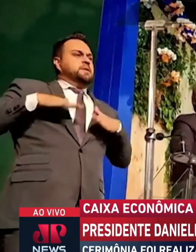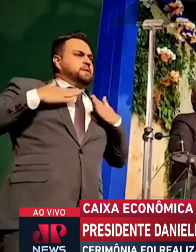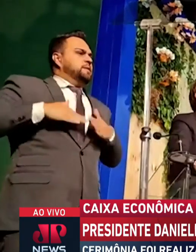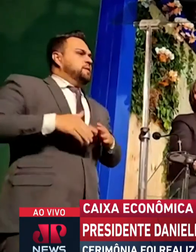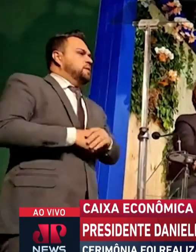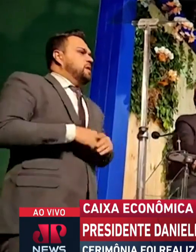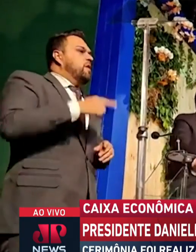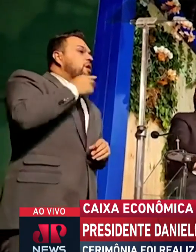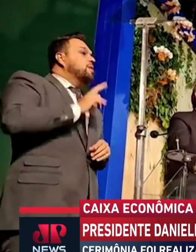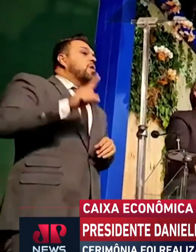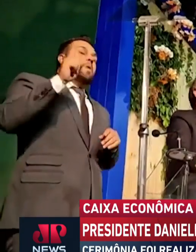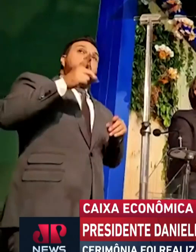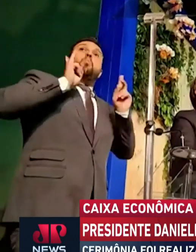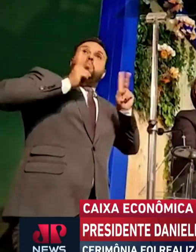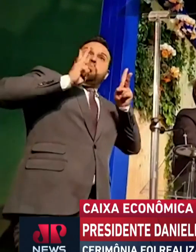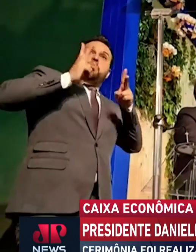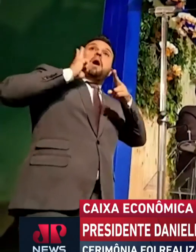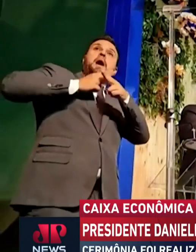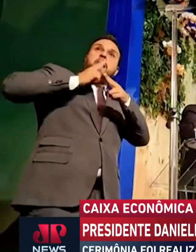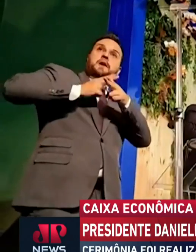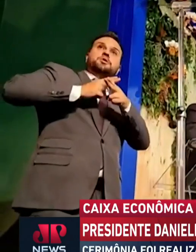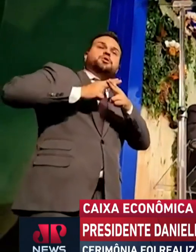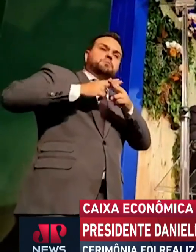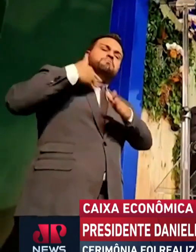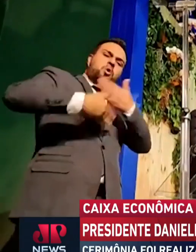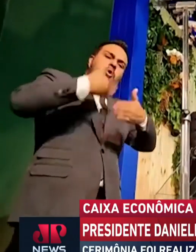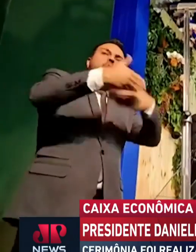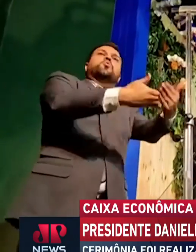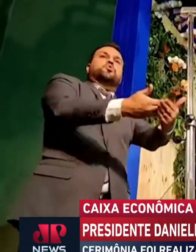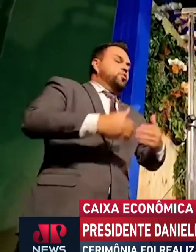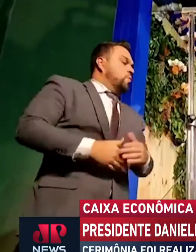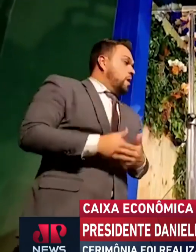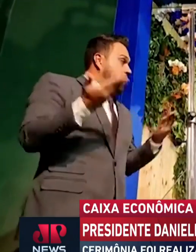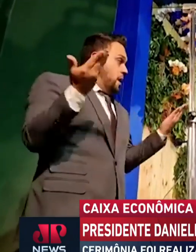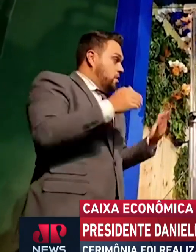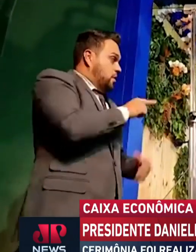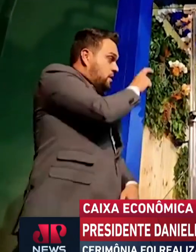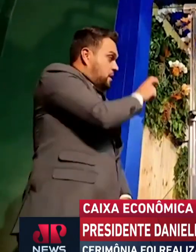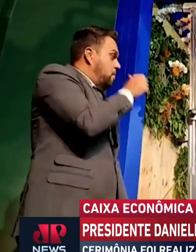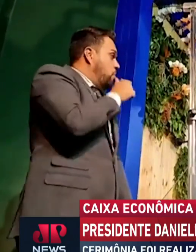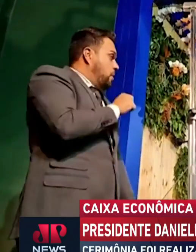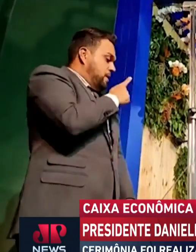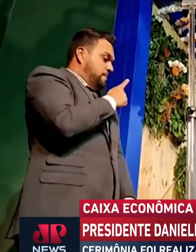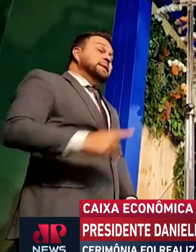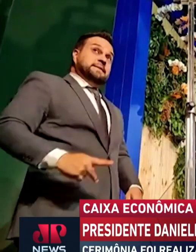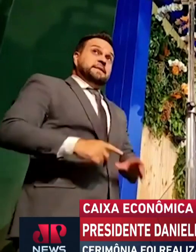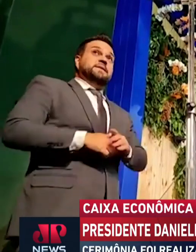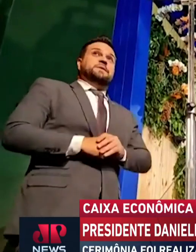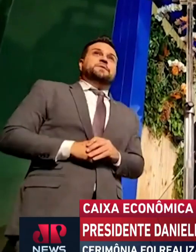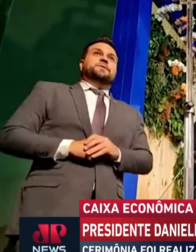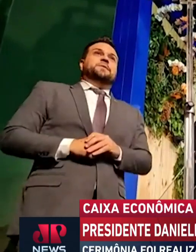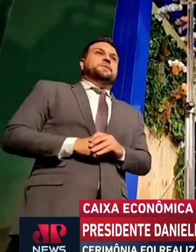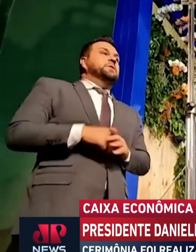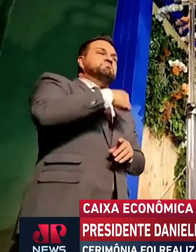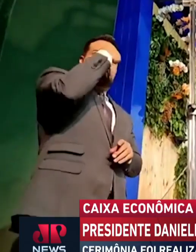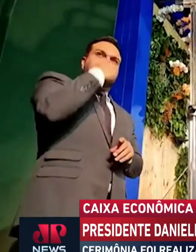A cerimônia de posse de Daniela Marques na Caixa ocorreu de forma restrita, mas contou com a presença de várias autoridades, como o presidente